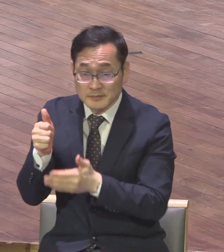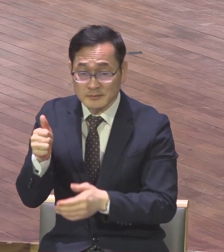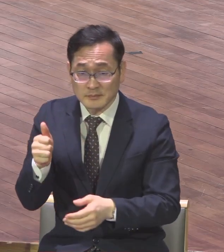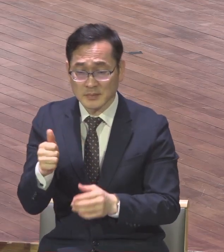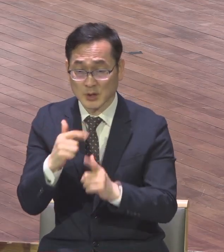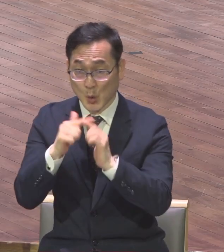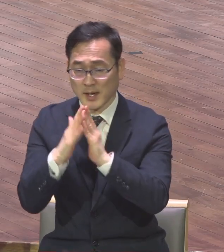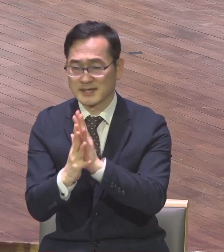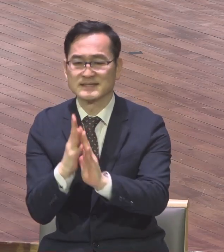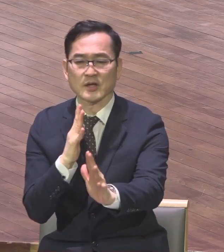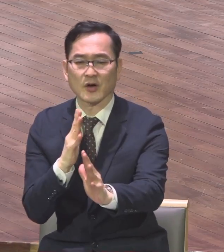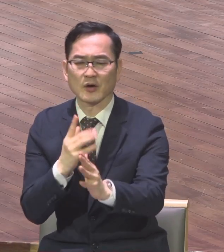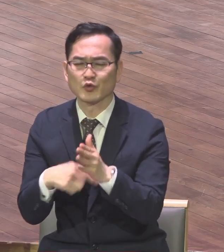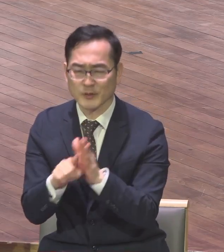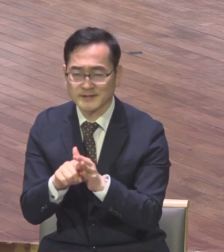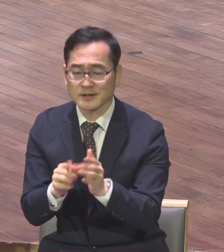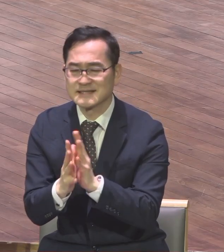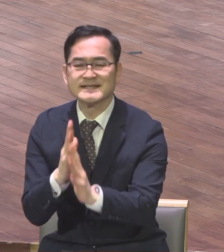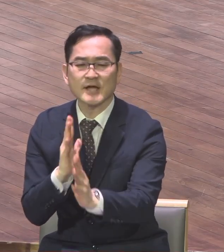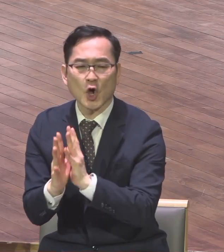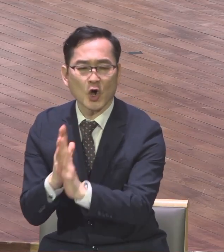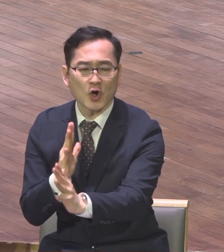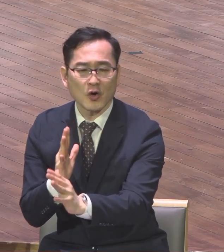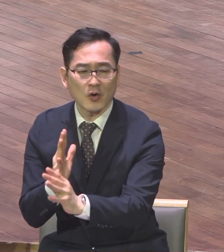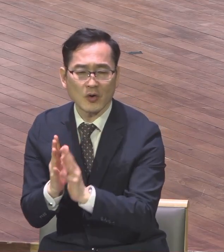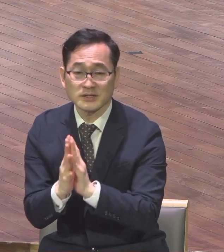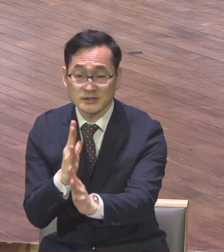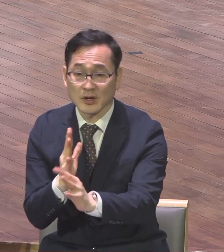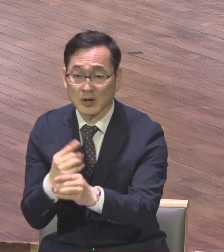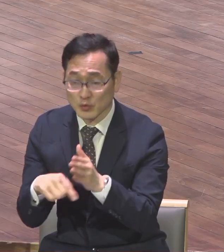위해서 세운 거예요. 권위를 인정해야 됩니다.